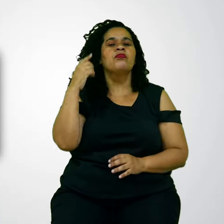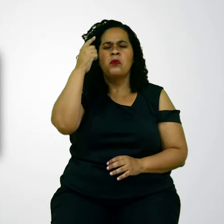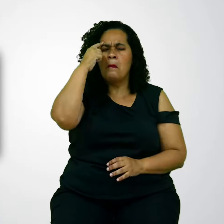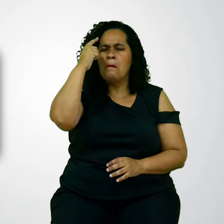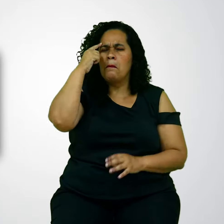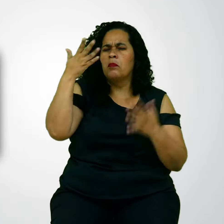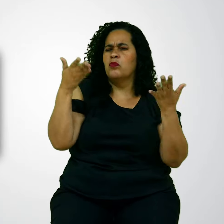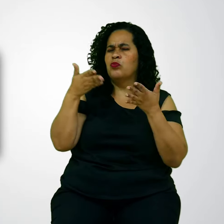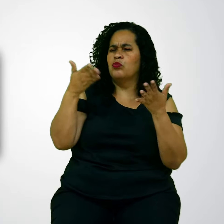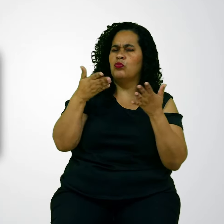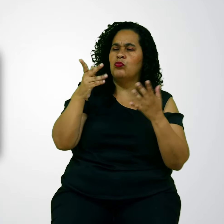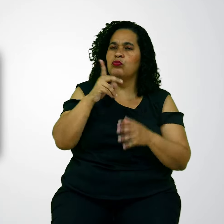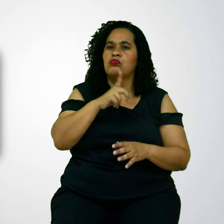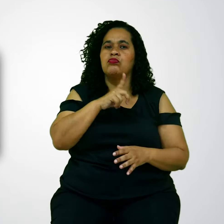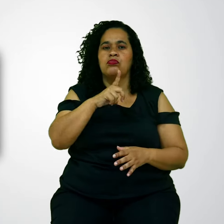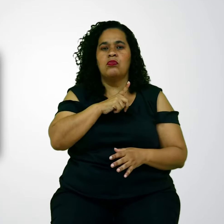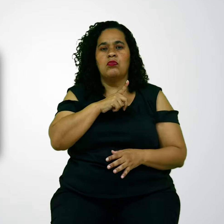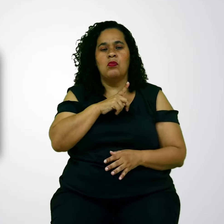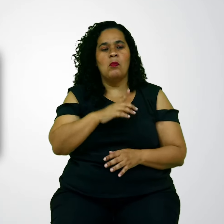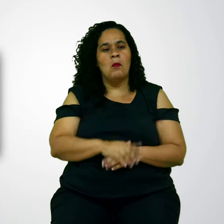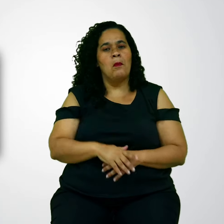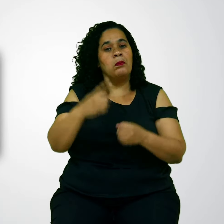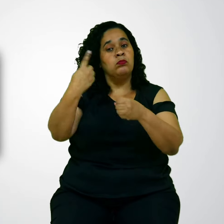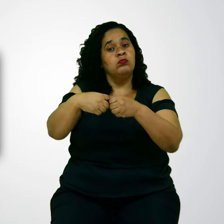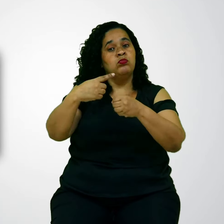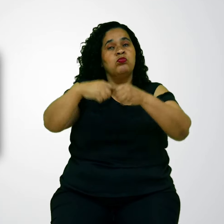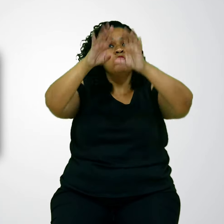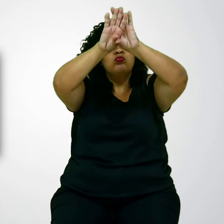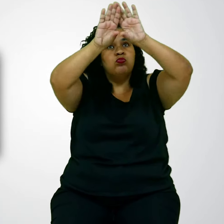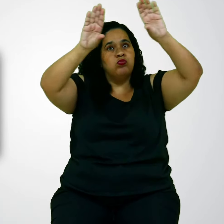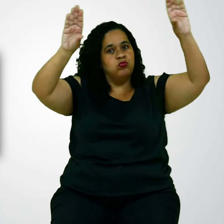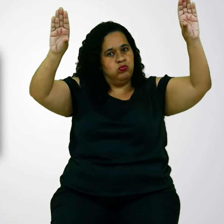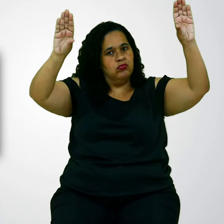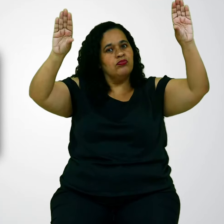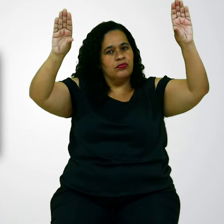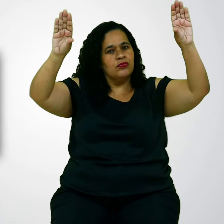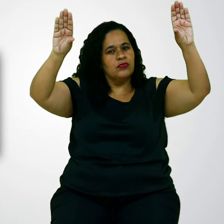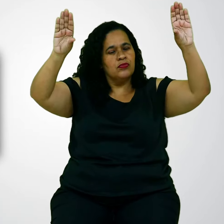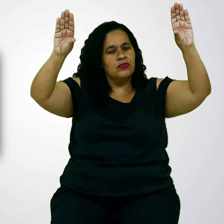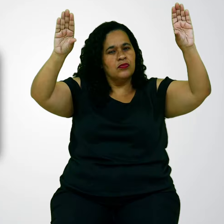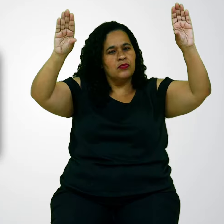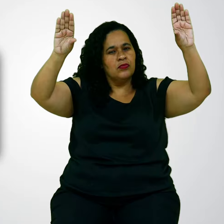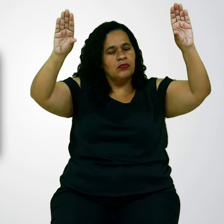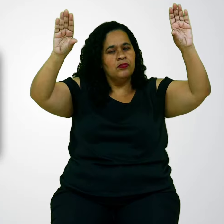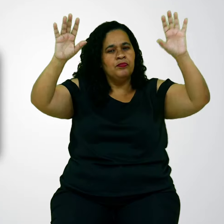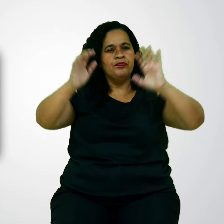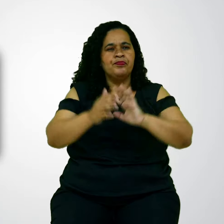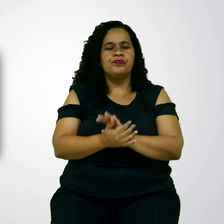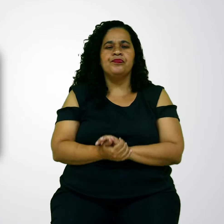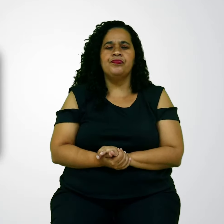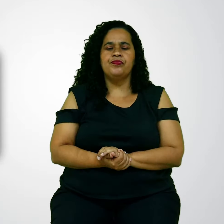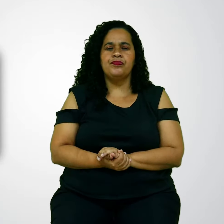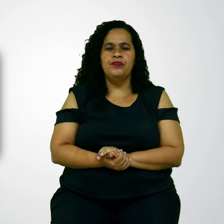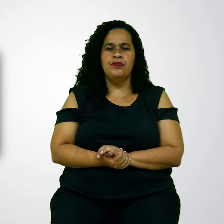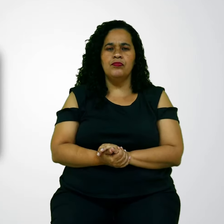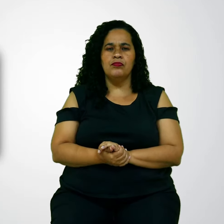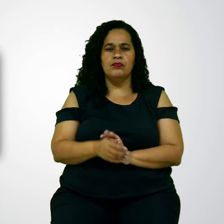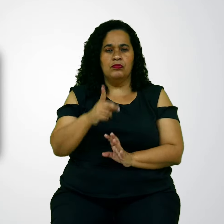cidade no céu, uma cidade no céu. Essa cidade no céu é uma cidade onde reina a